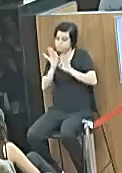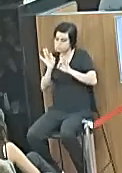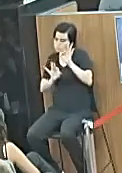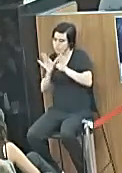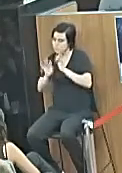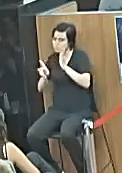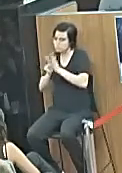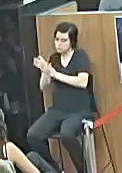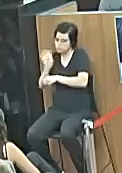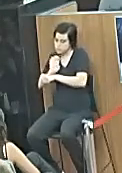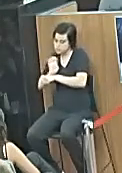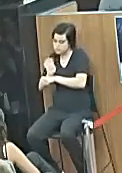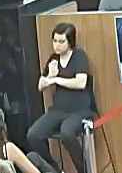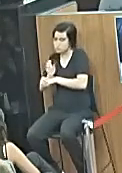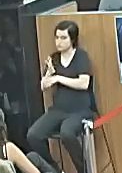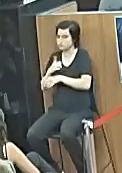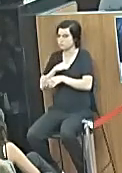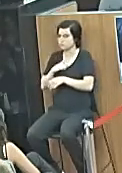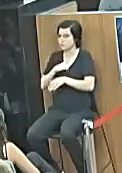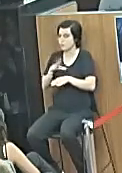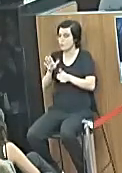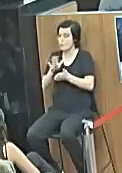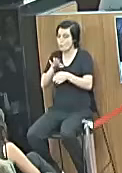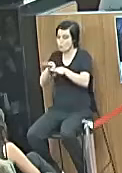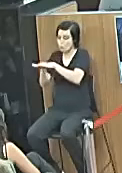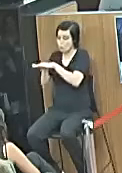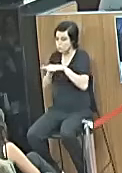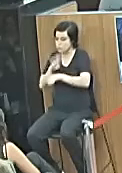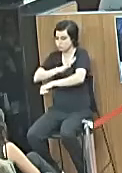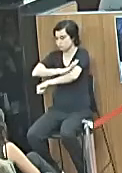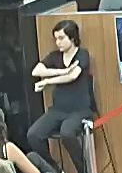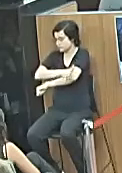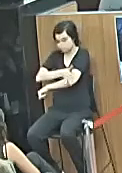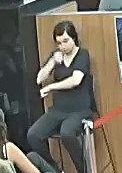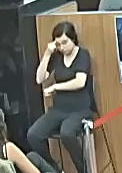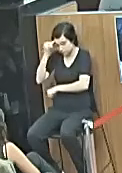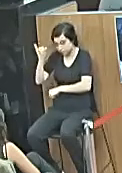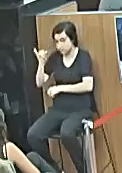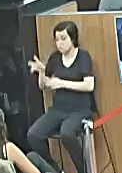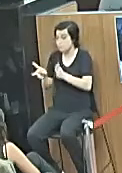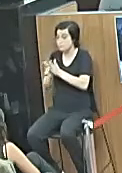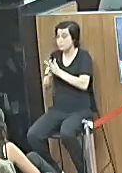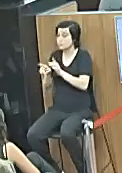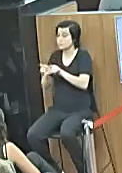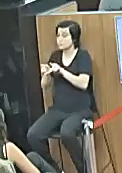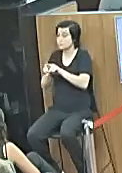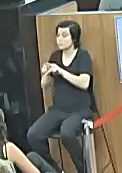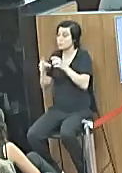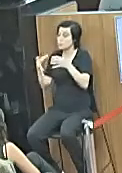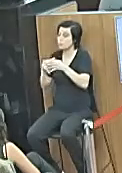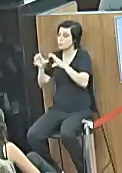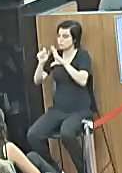da promoção da igualdade racial da população lgbt e minas